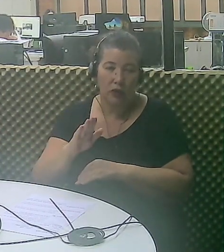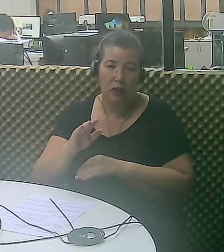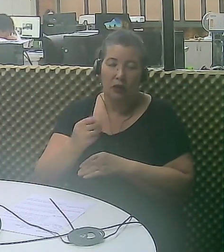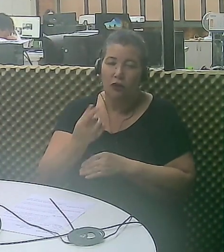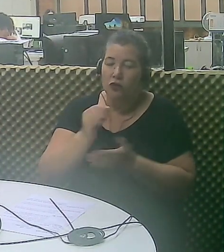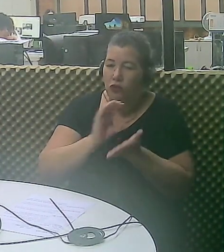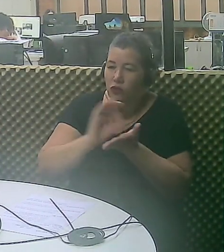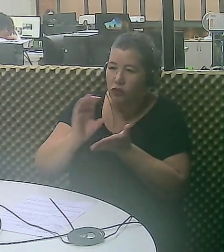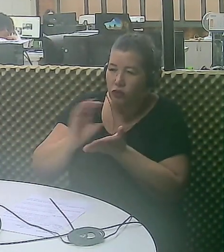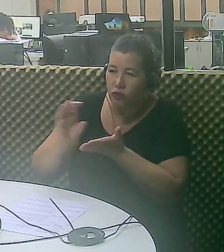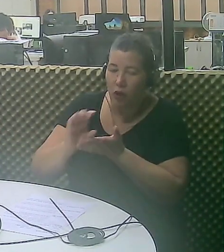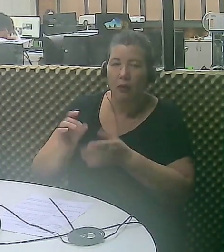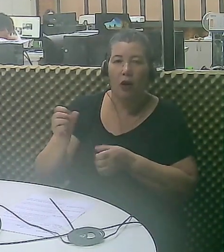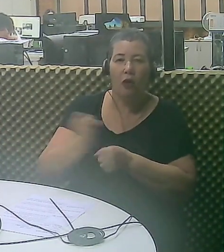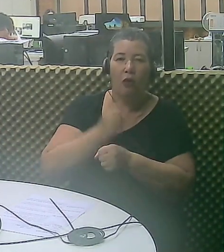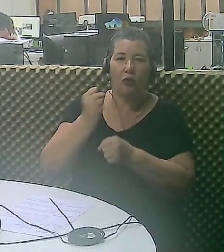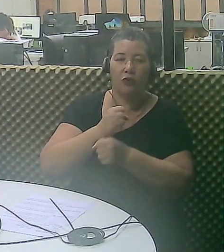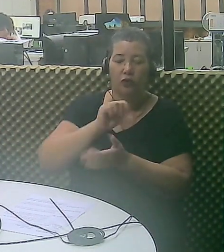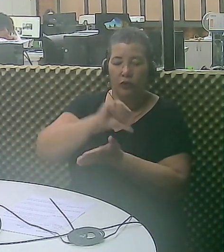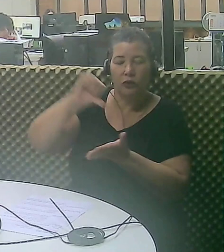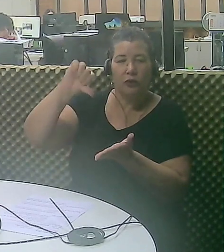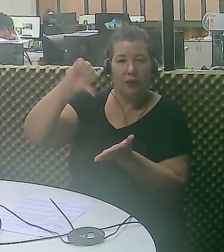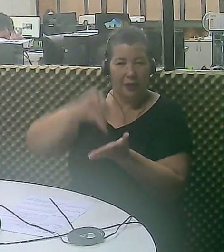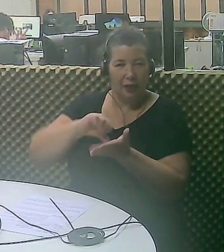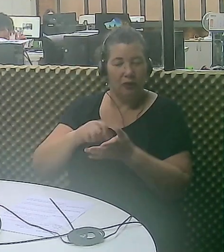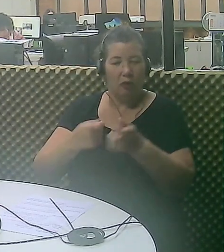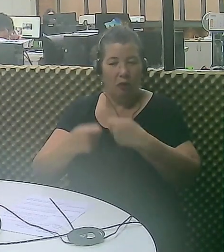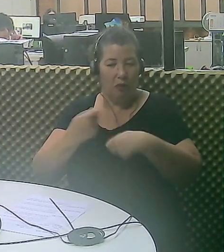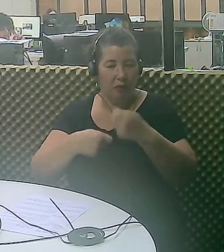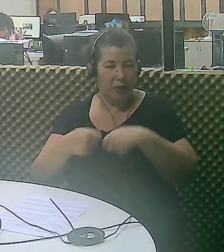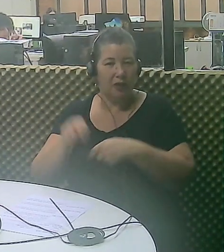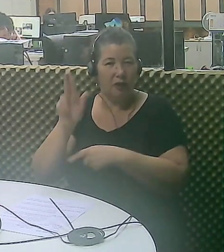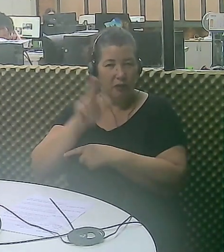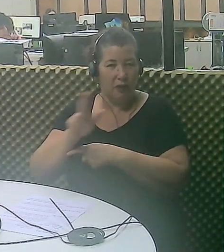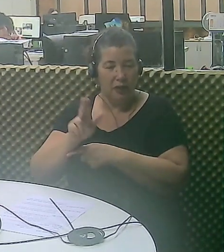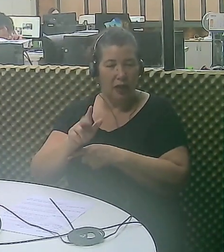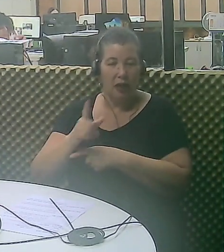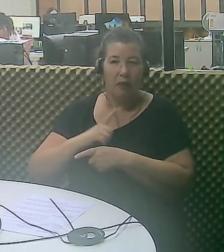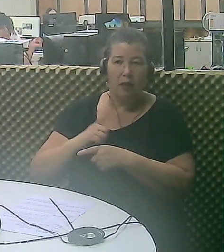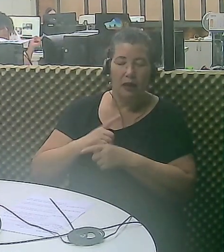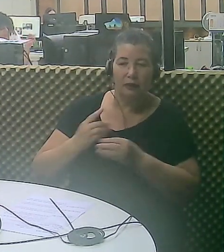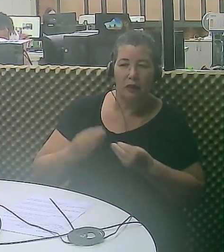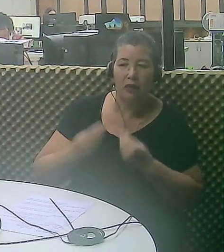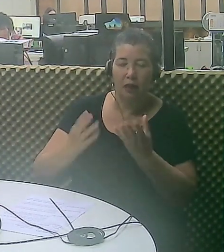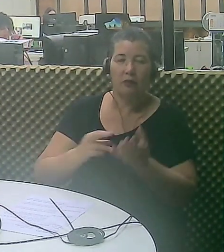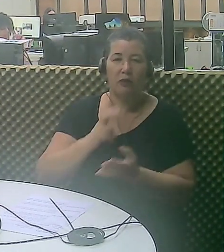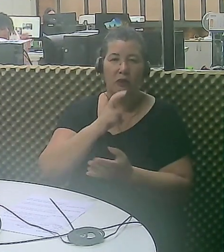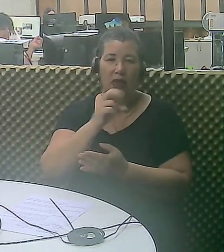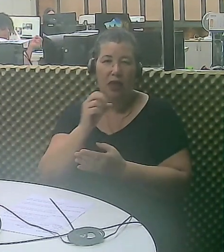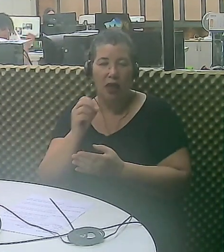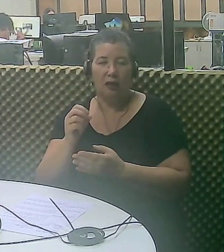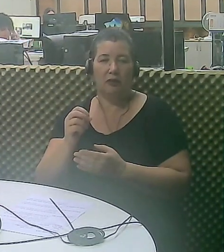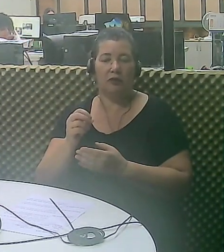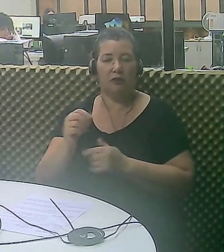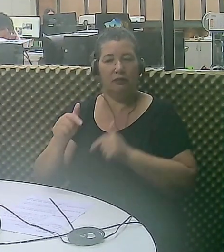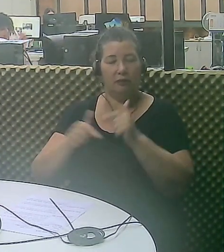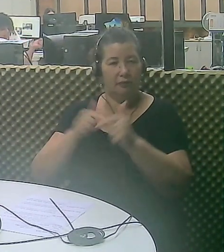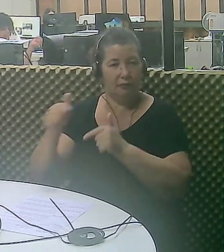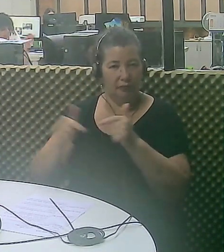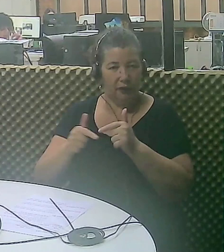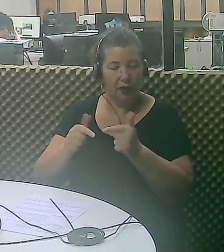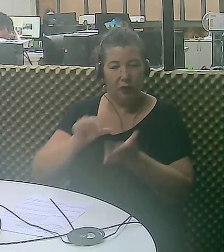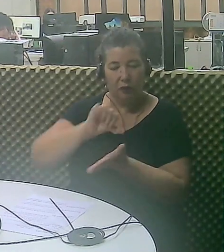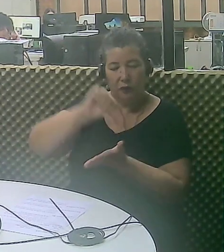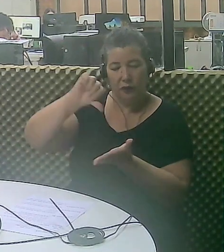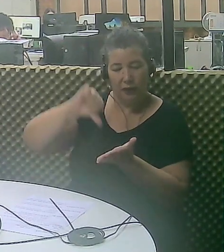de Open Mall NV Boulevard, em Uberlândia. Com previsão de geração de até 500 empregos diretos, o centro comercial